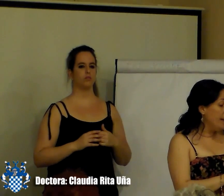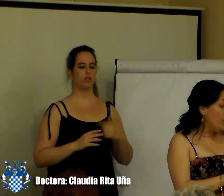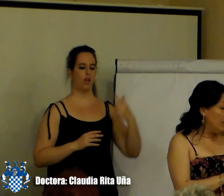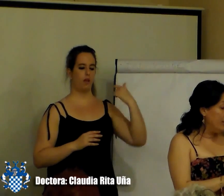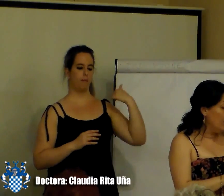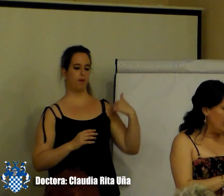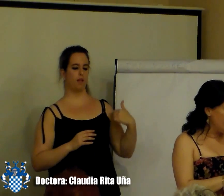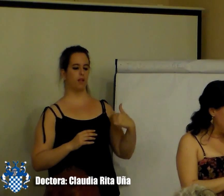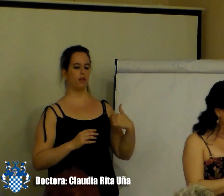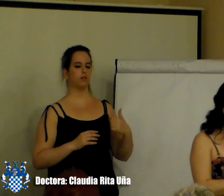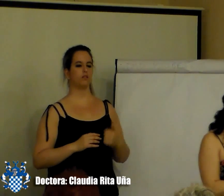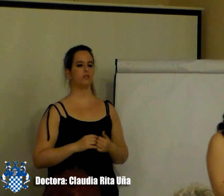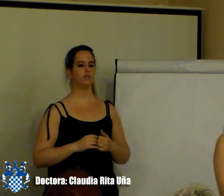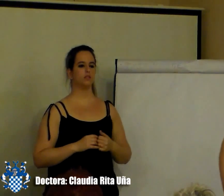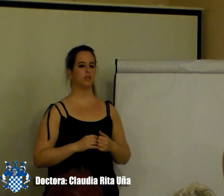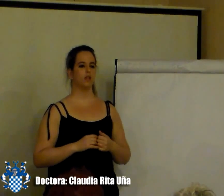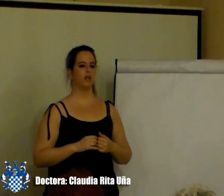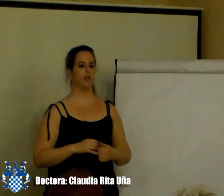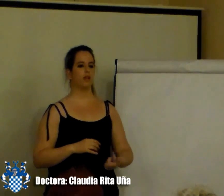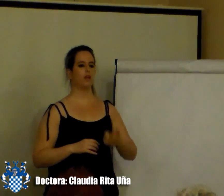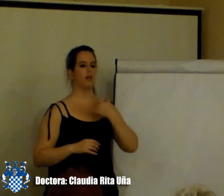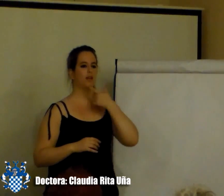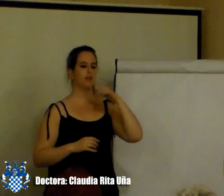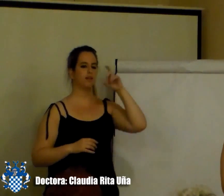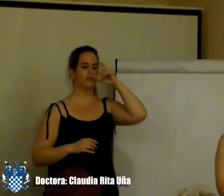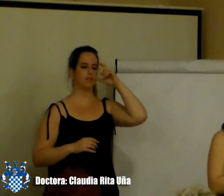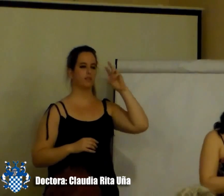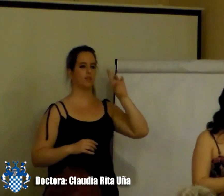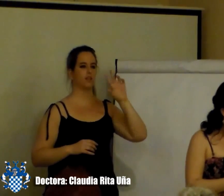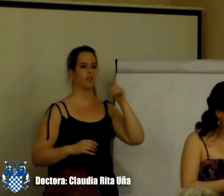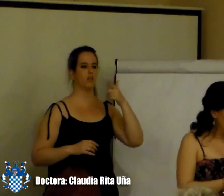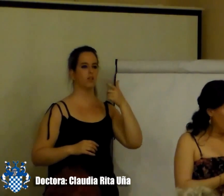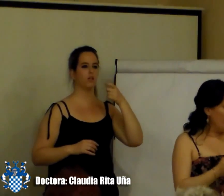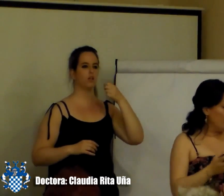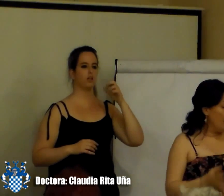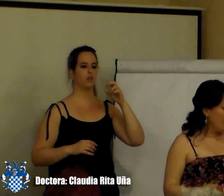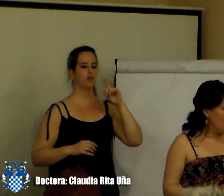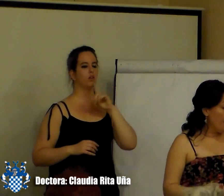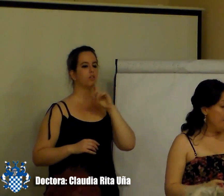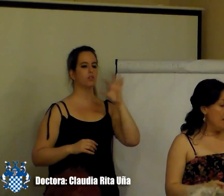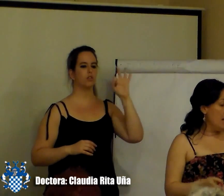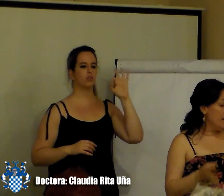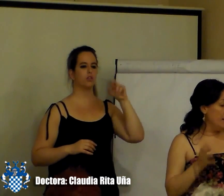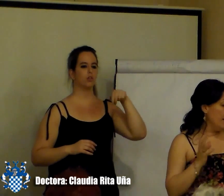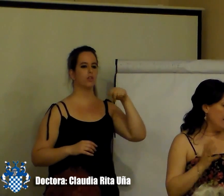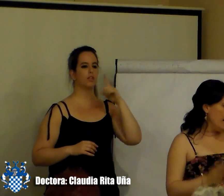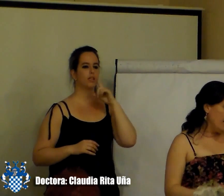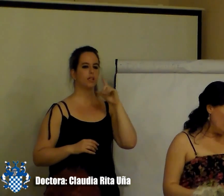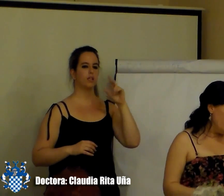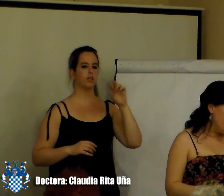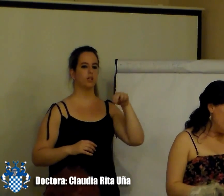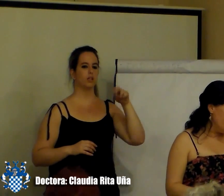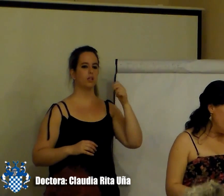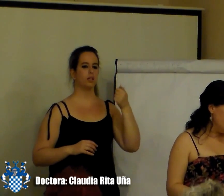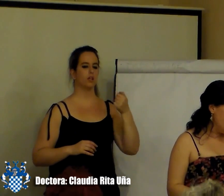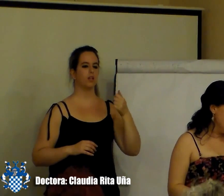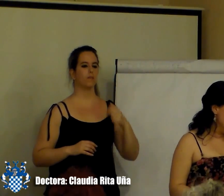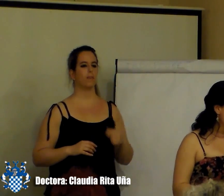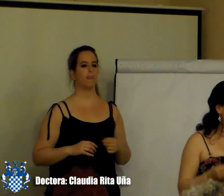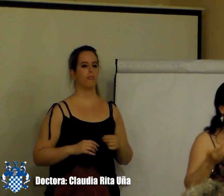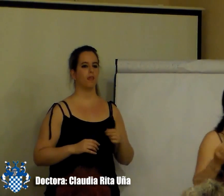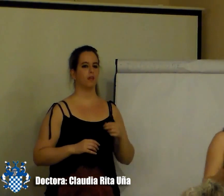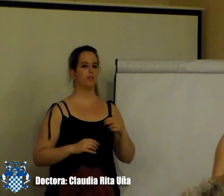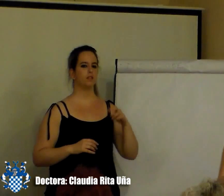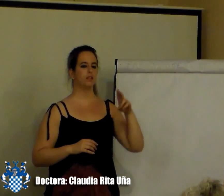de un metabolito de la serotonina, también hay un descenso del triptófano, de la dopamina, de la